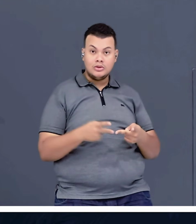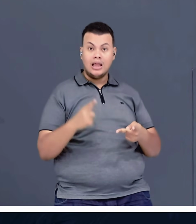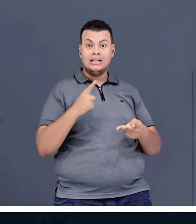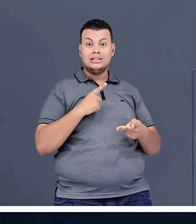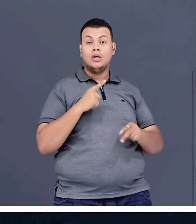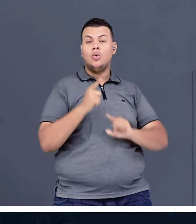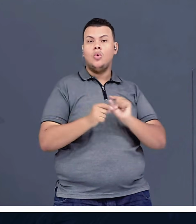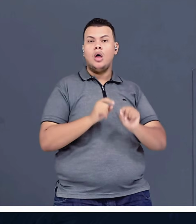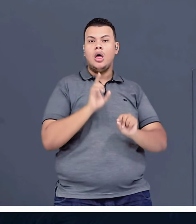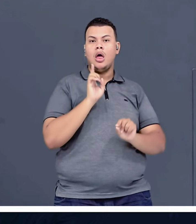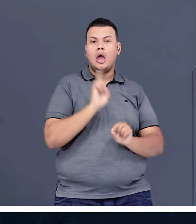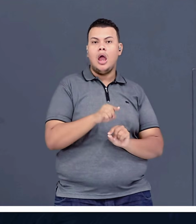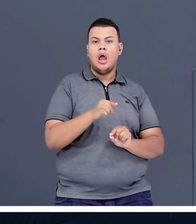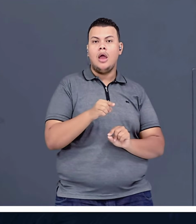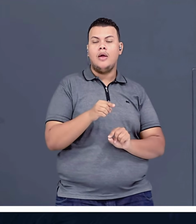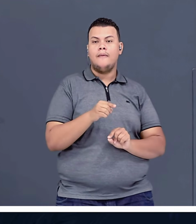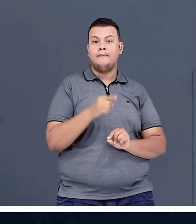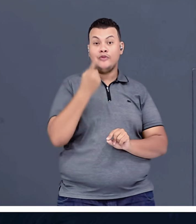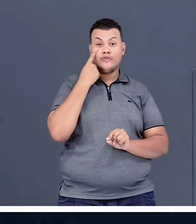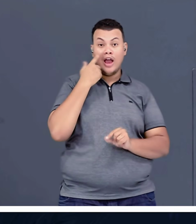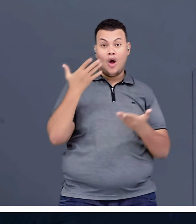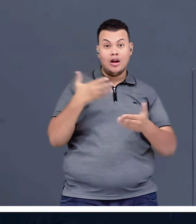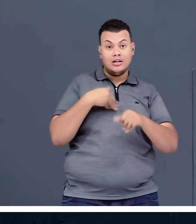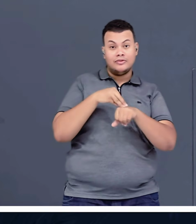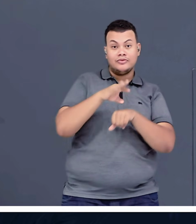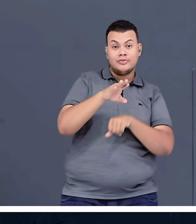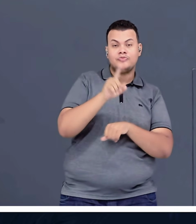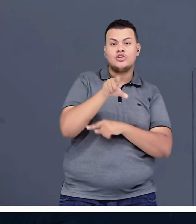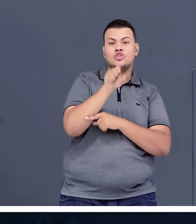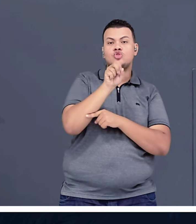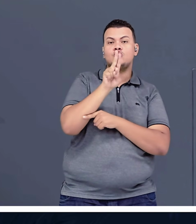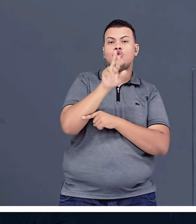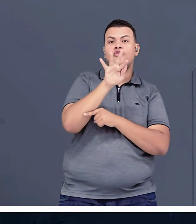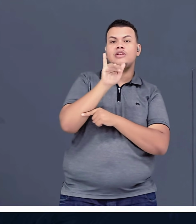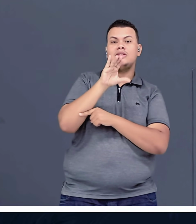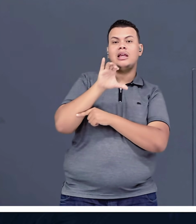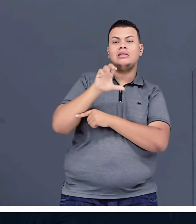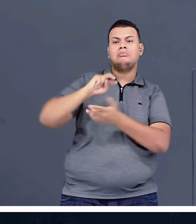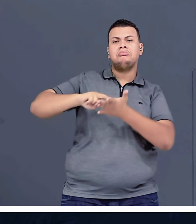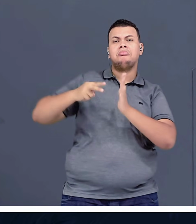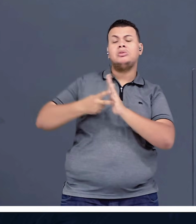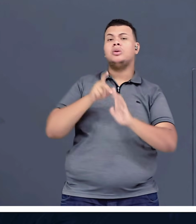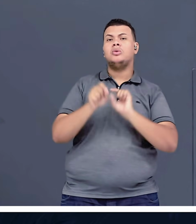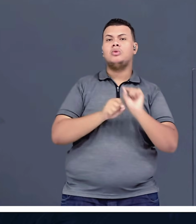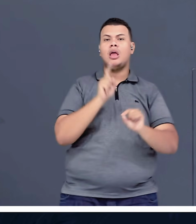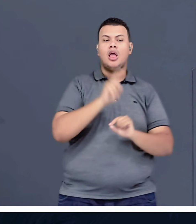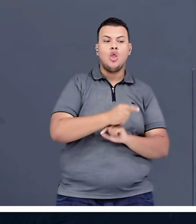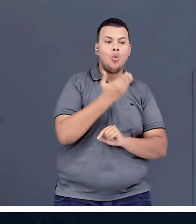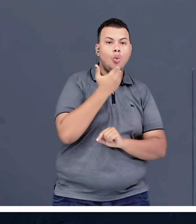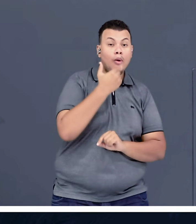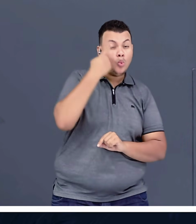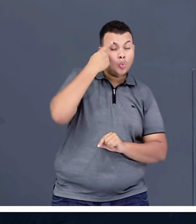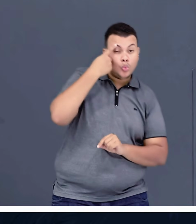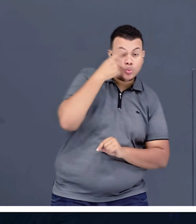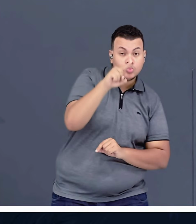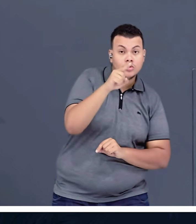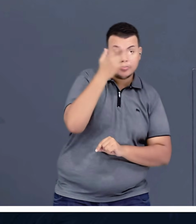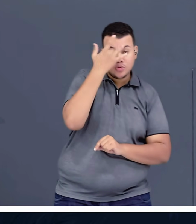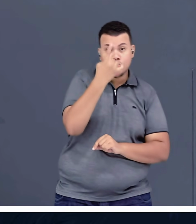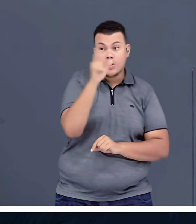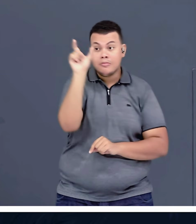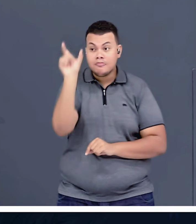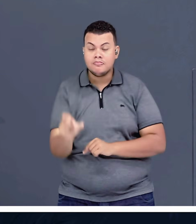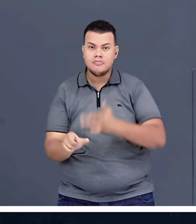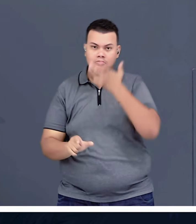quantidade necessária, olha a palavra que eu vou usar agora, e suficiente para o alimento de um dia, de uma pessoa,